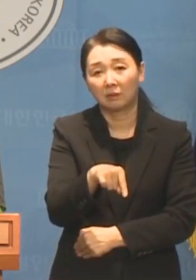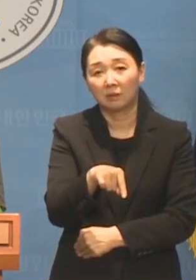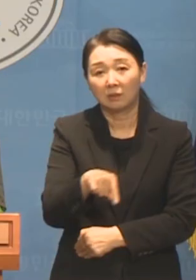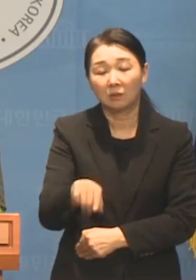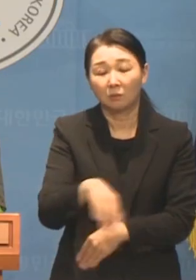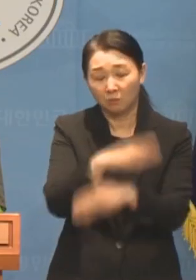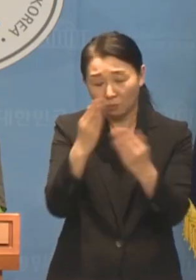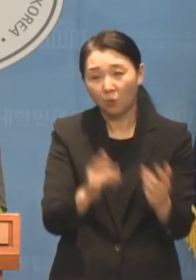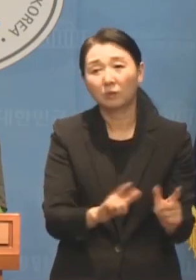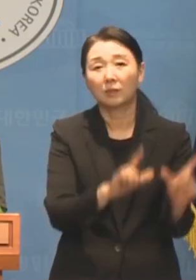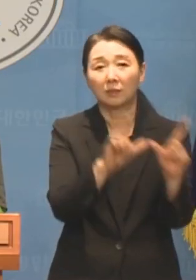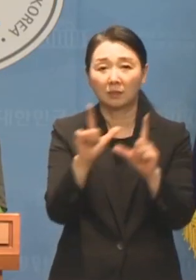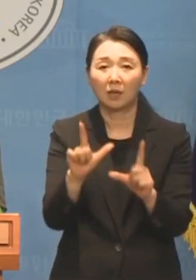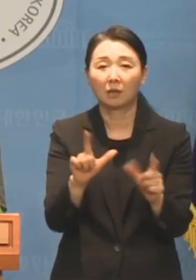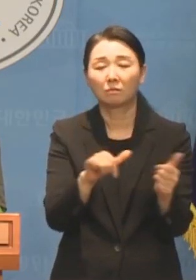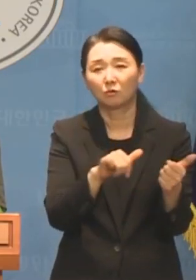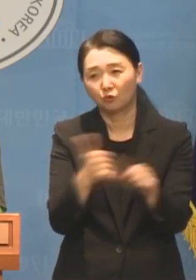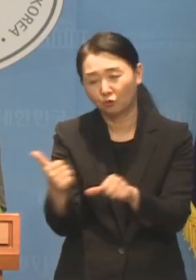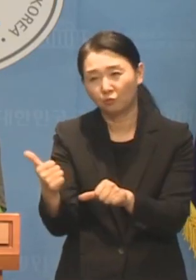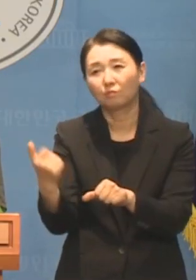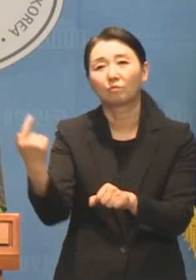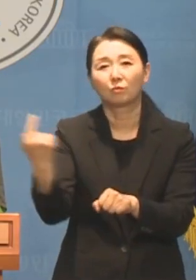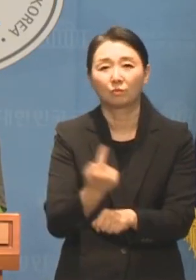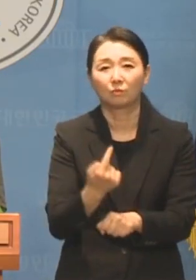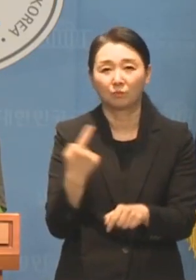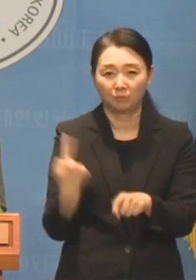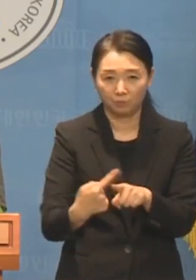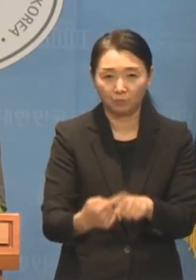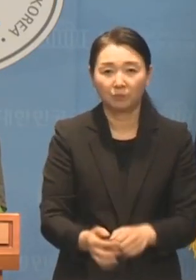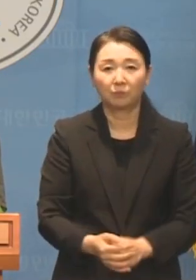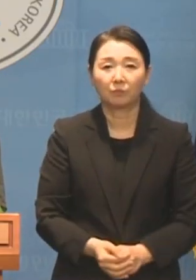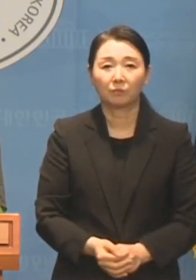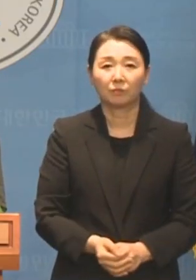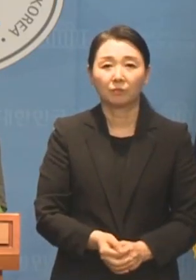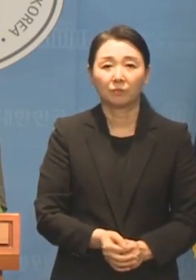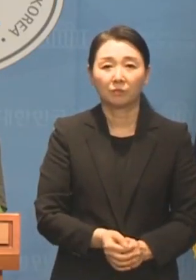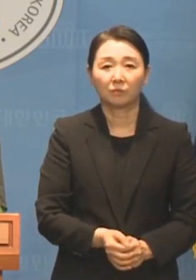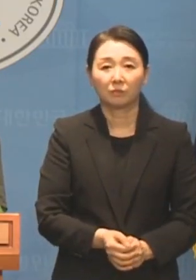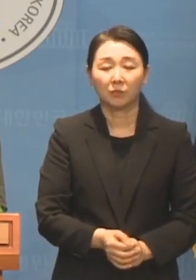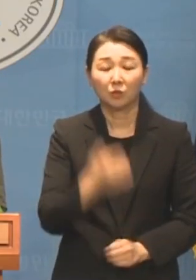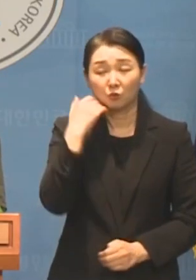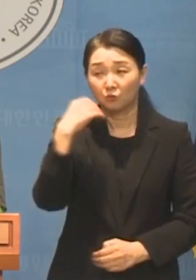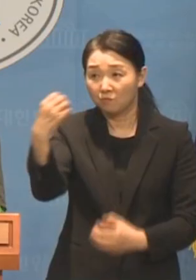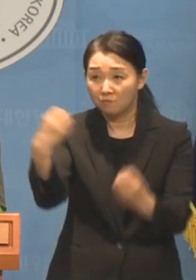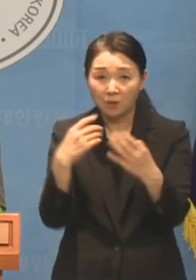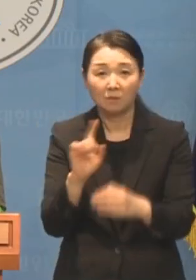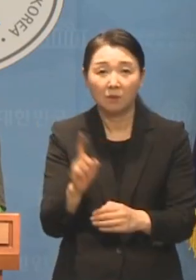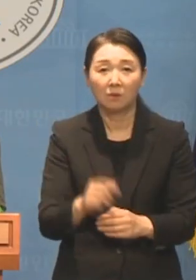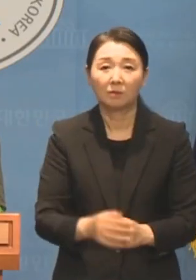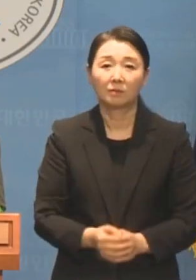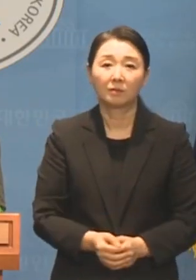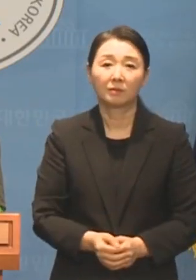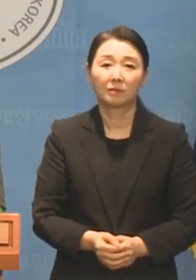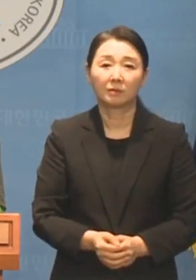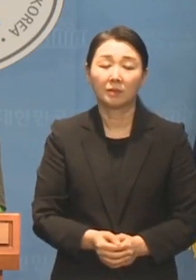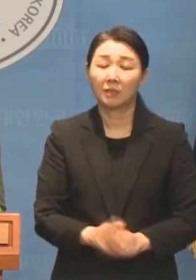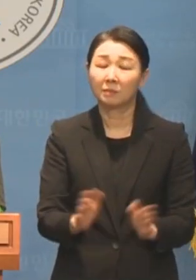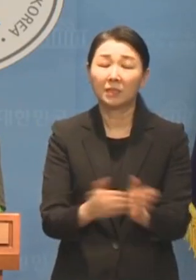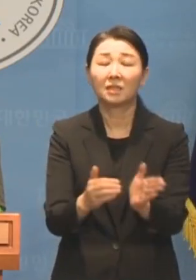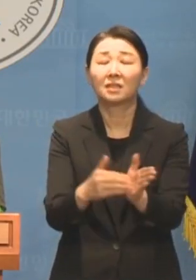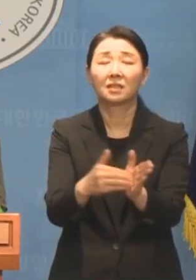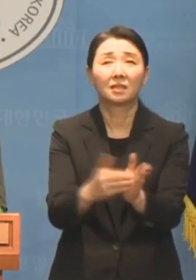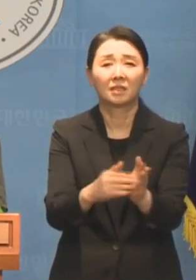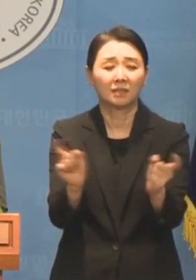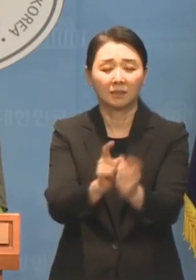모두의 삶을 죽음으로 몰아넣고 있습니다. 어떤 이들은 말합니다. 다 끝난